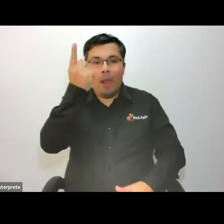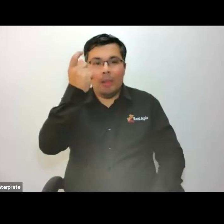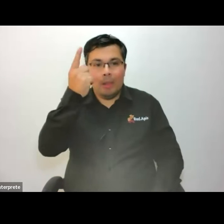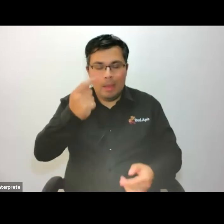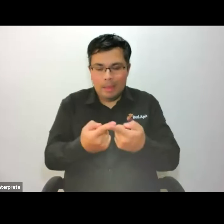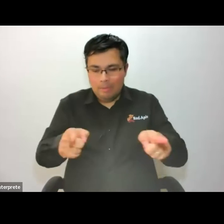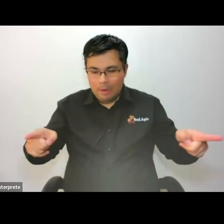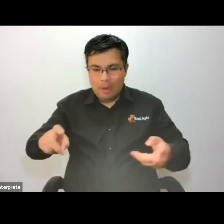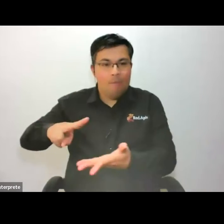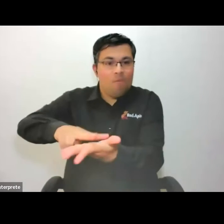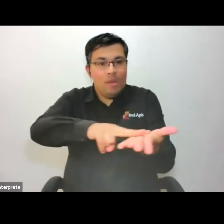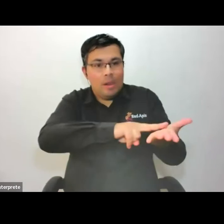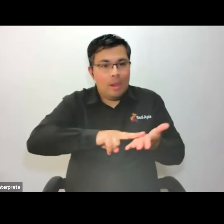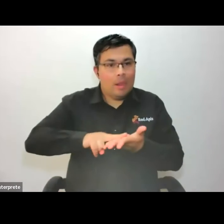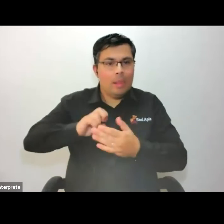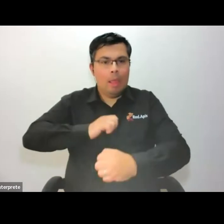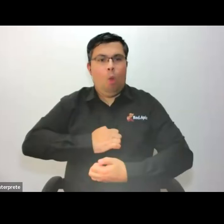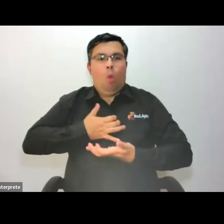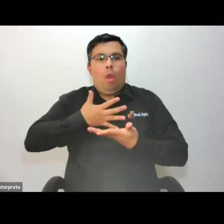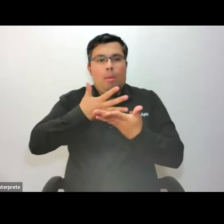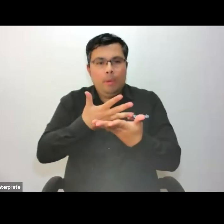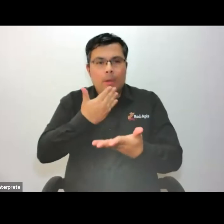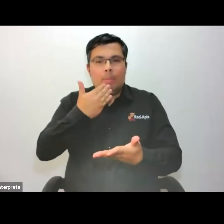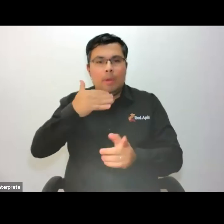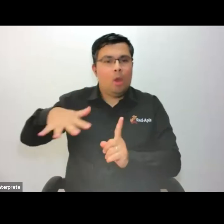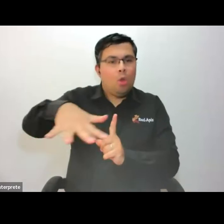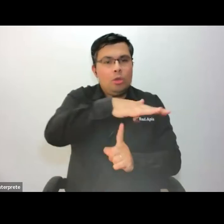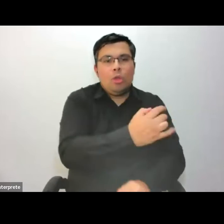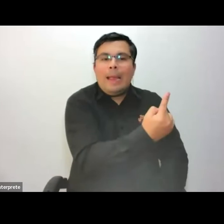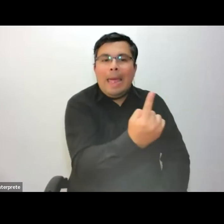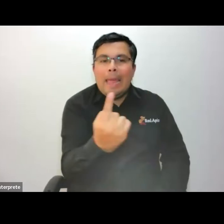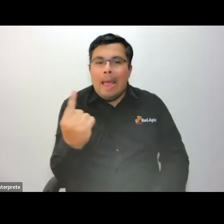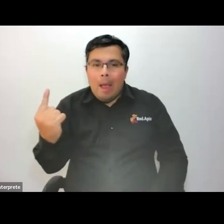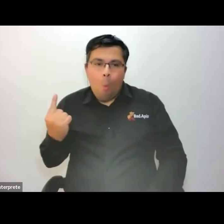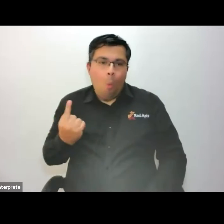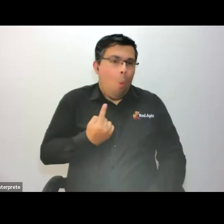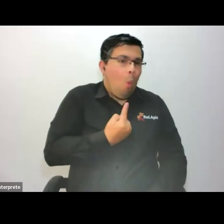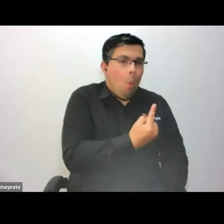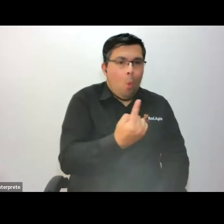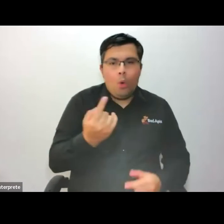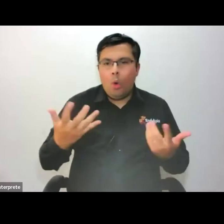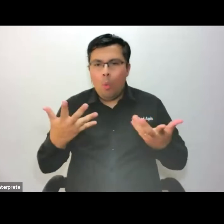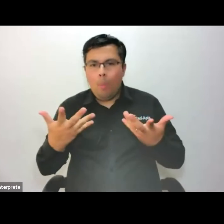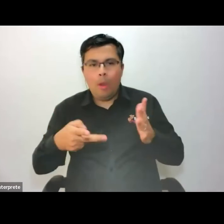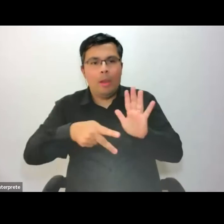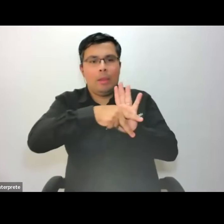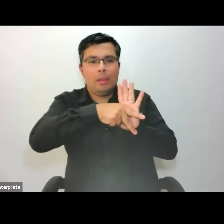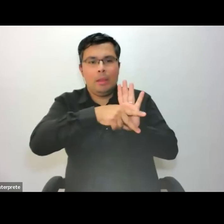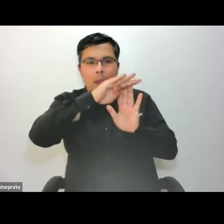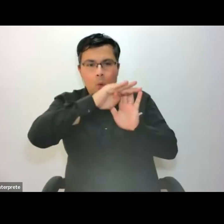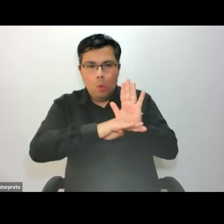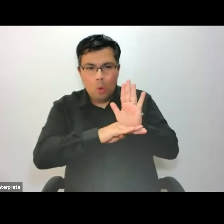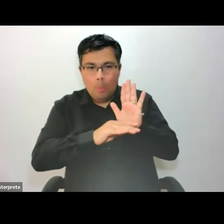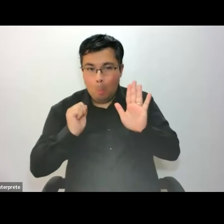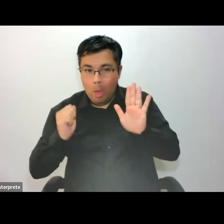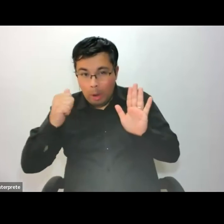también, por supuesto, la condición de cada uno y cada una, ¿no? Respecto de cómo esas normas se pueden ir cumpliendo, de cómo